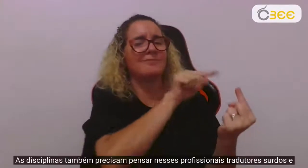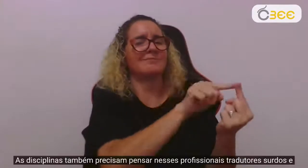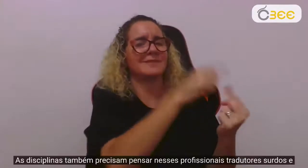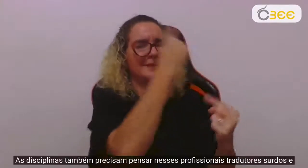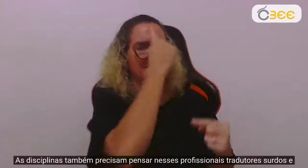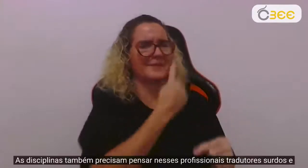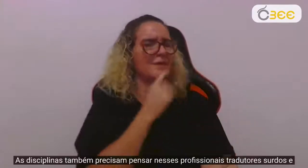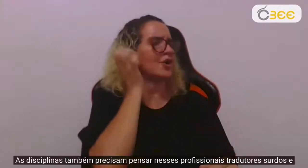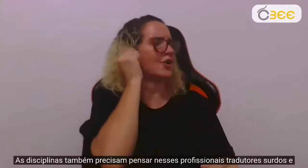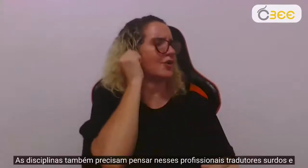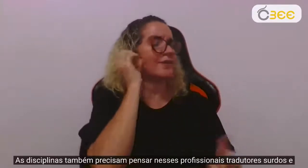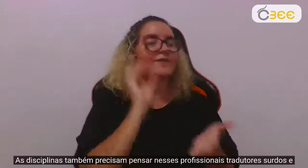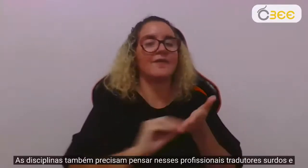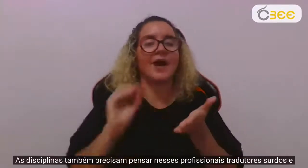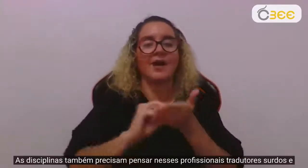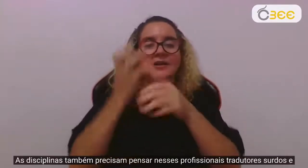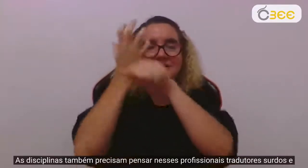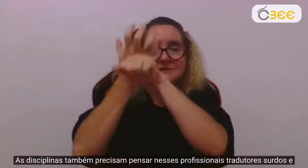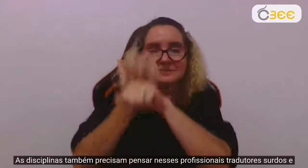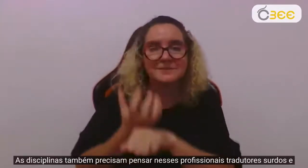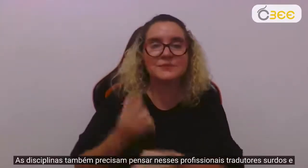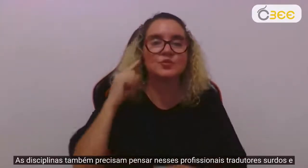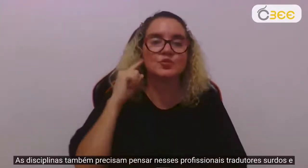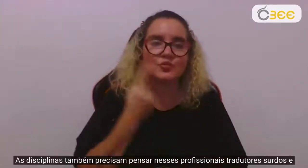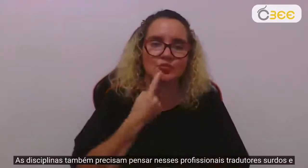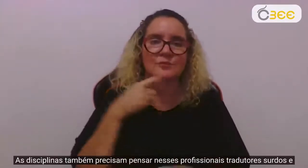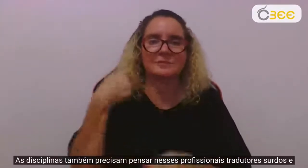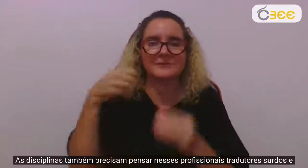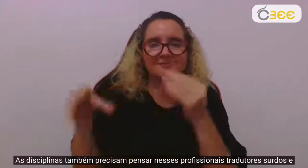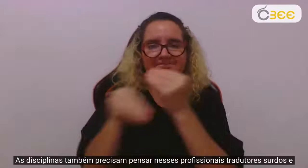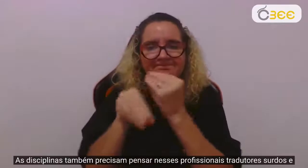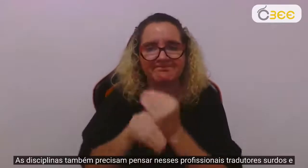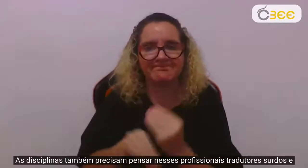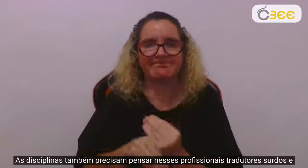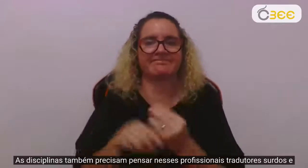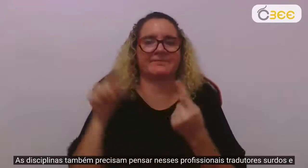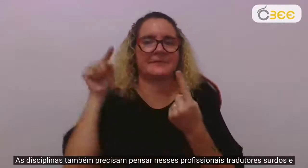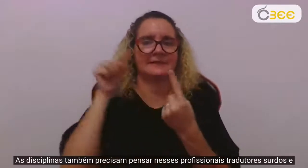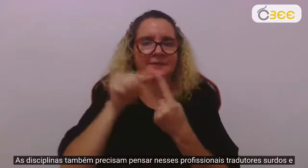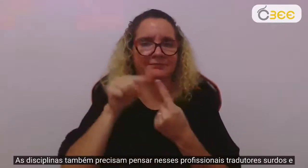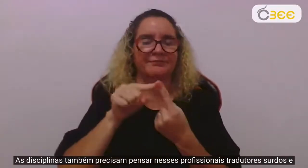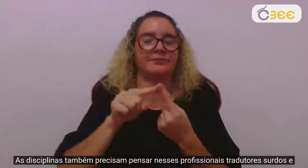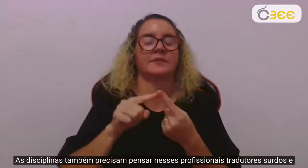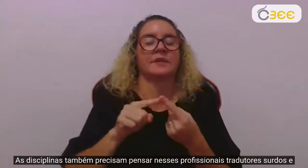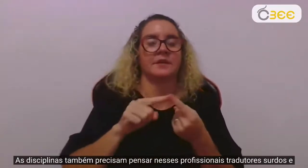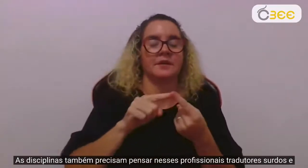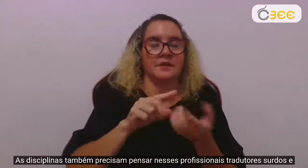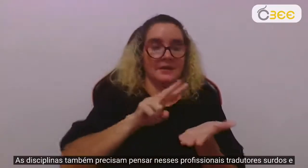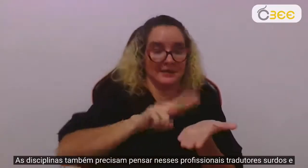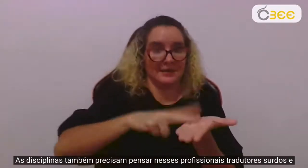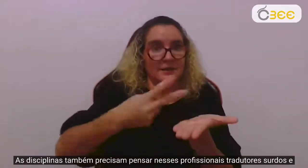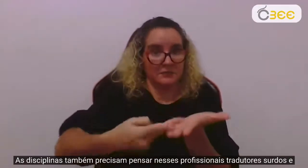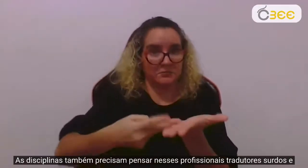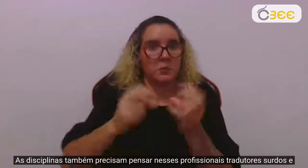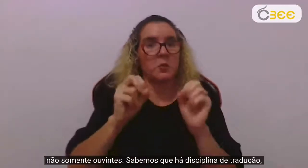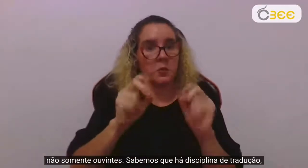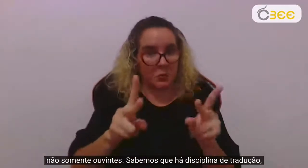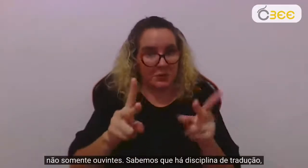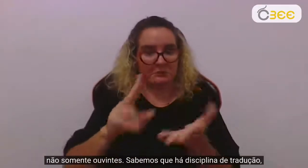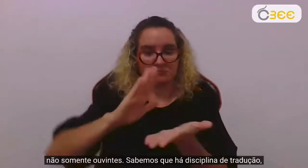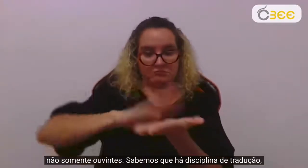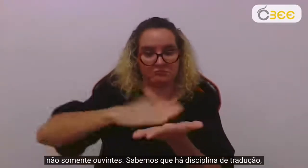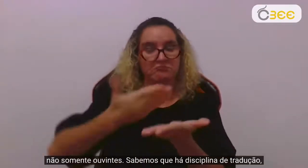As disciplinas também precisam pensar nestes profissionais tradutores surdos e não